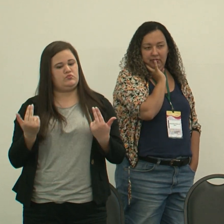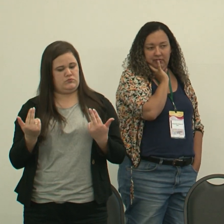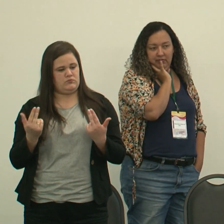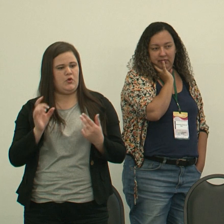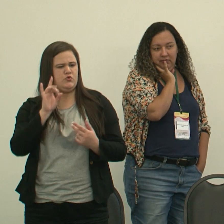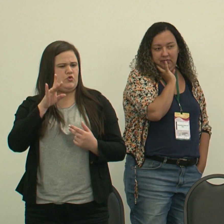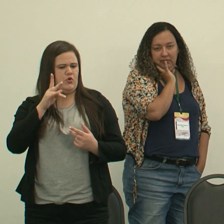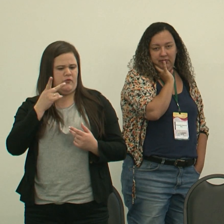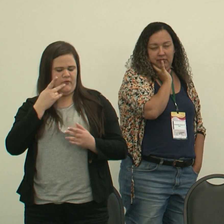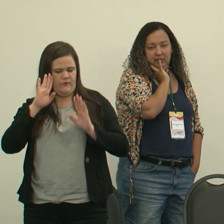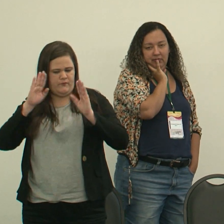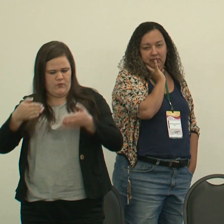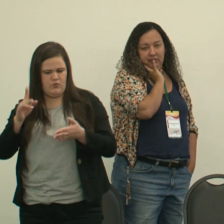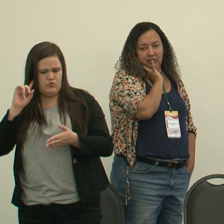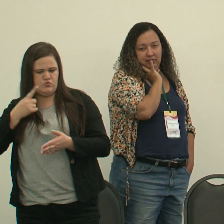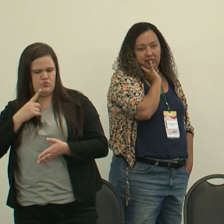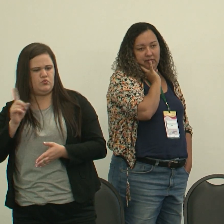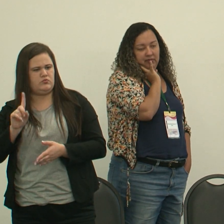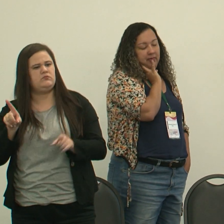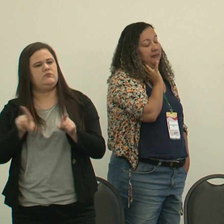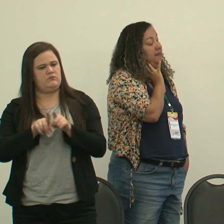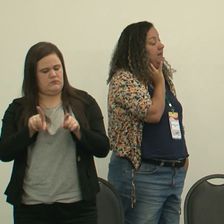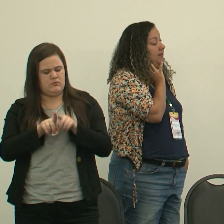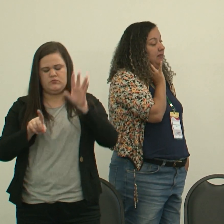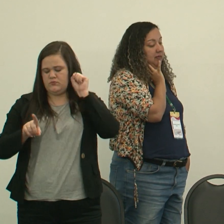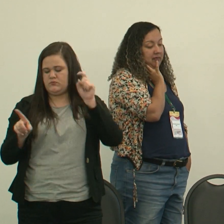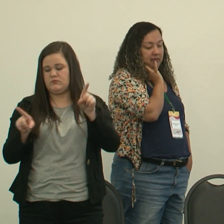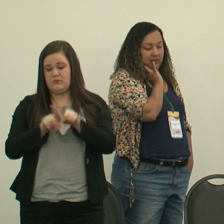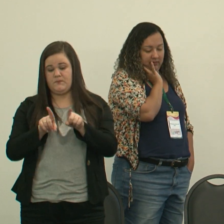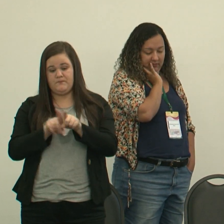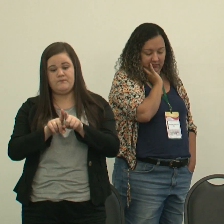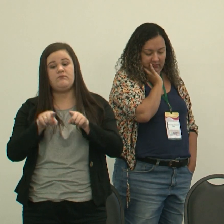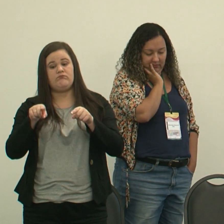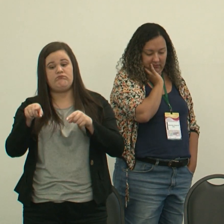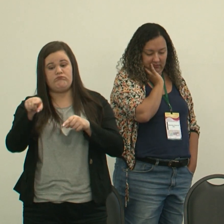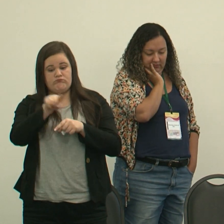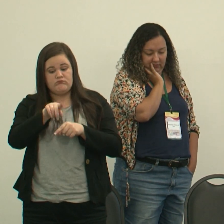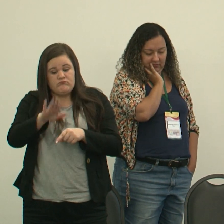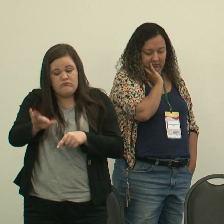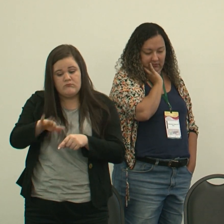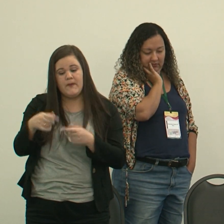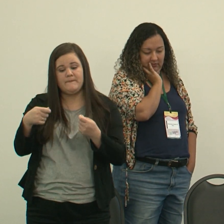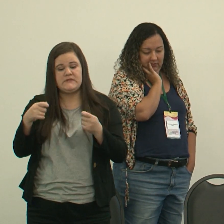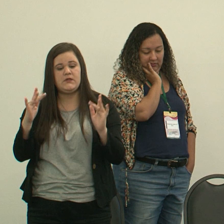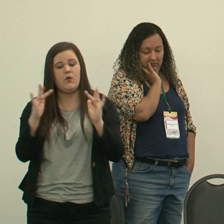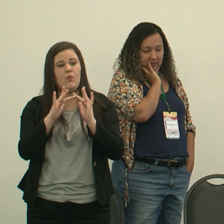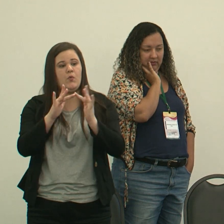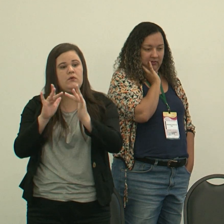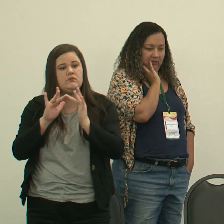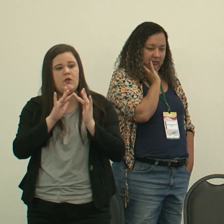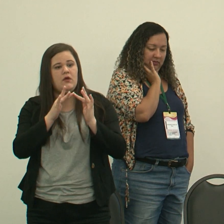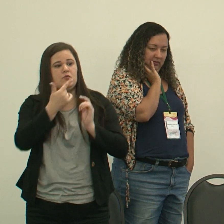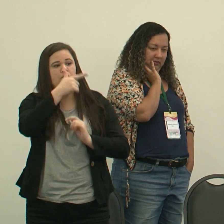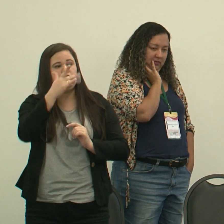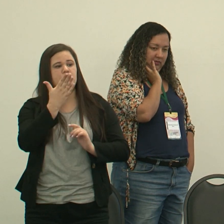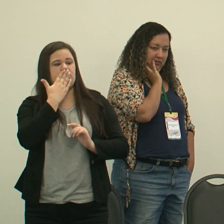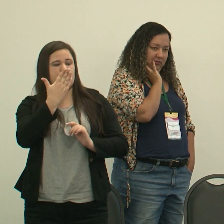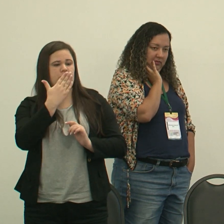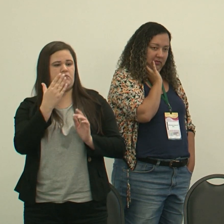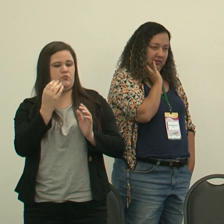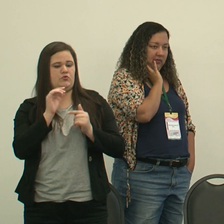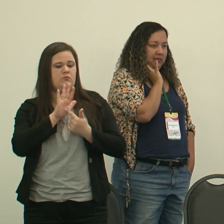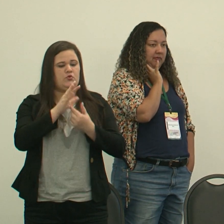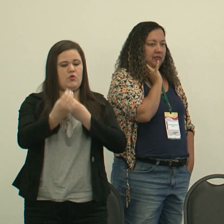só de um público que tem alunos surdos, entrem em contato com outros modos de representação da surdez, que não